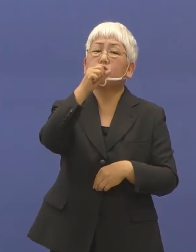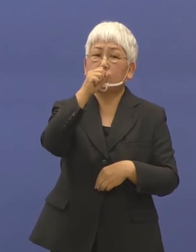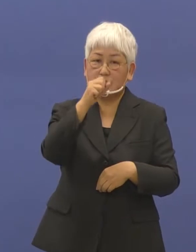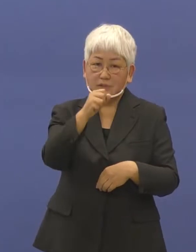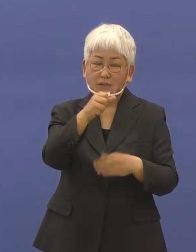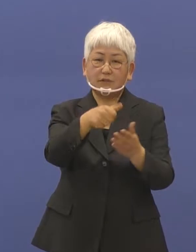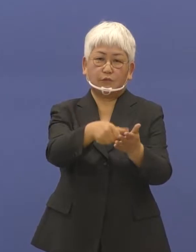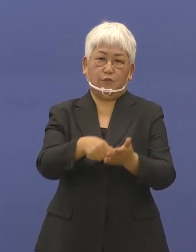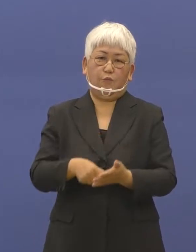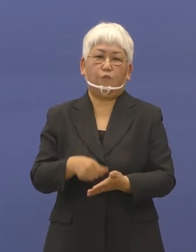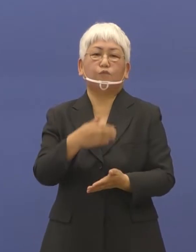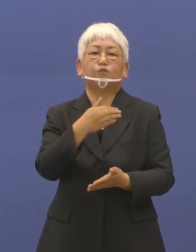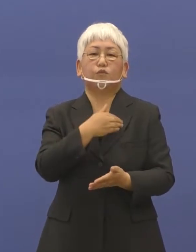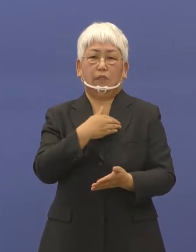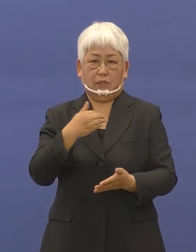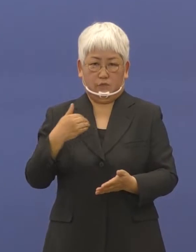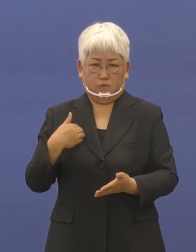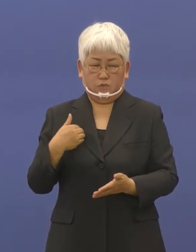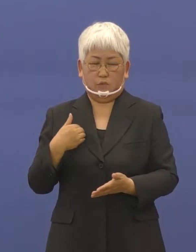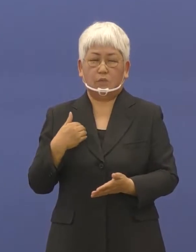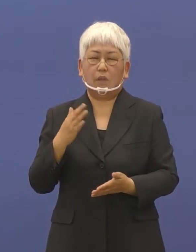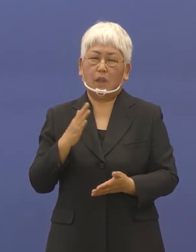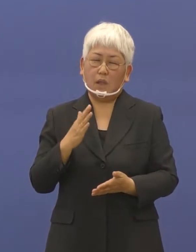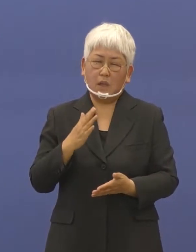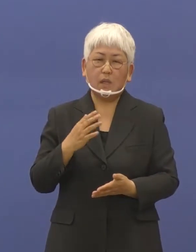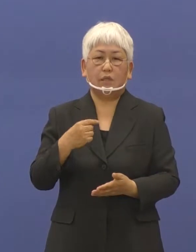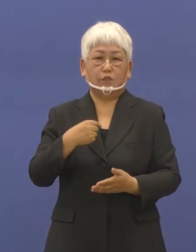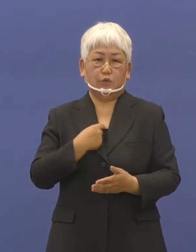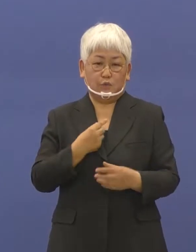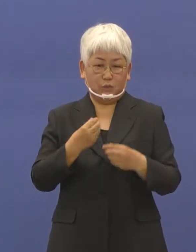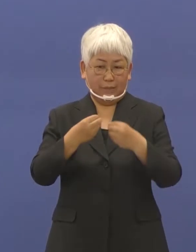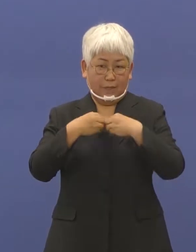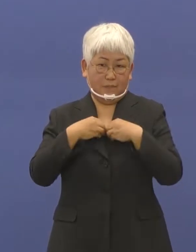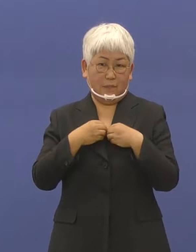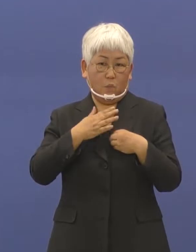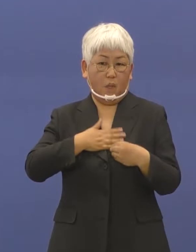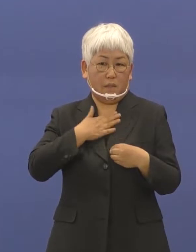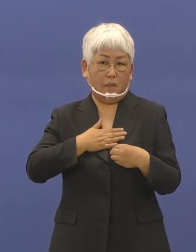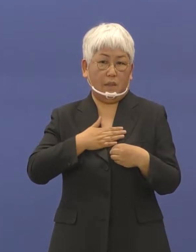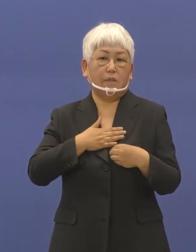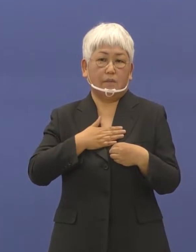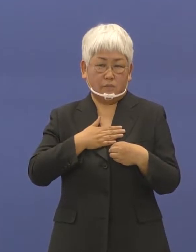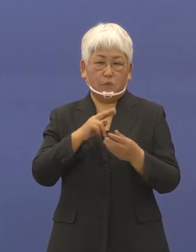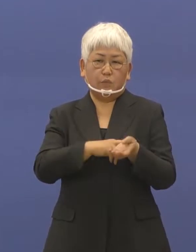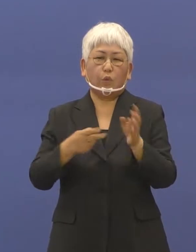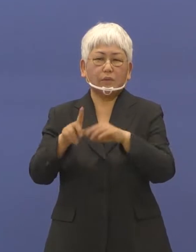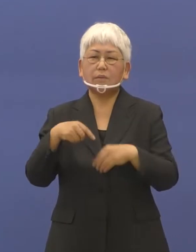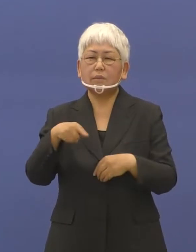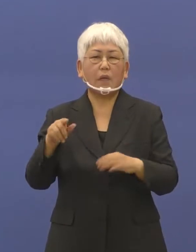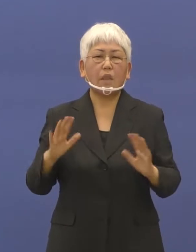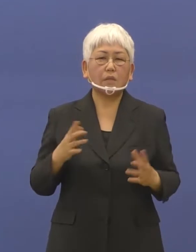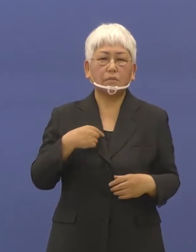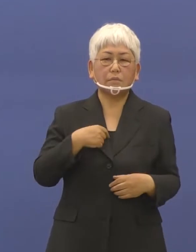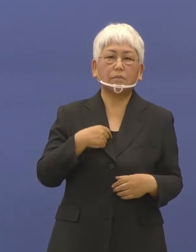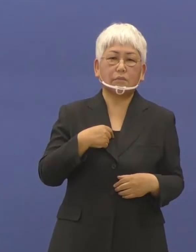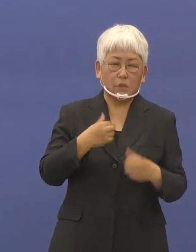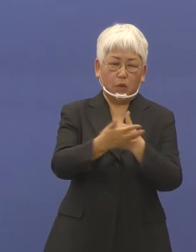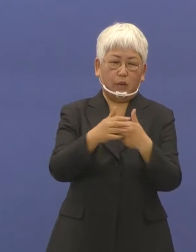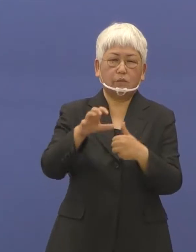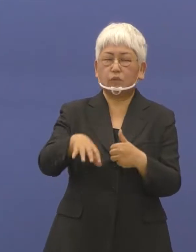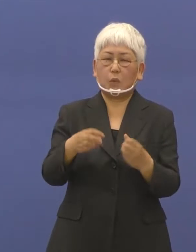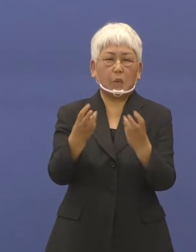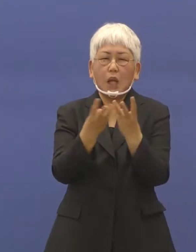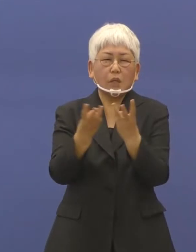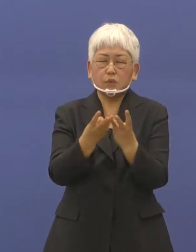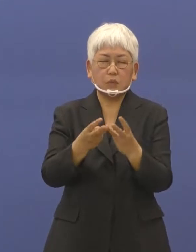録とかできるんですけれども、医療機関等受診しない方の場合、保健所で把握ができないために自宅での